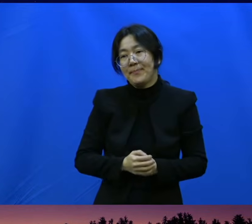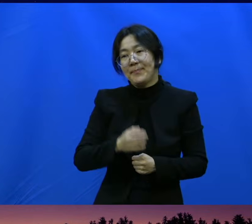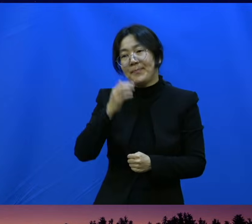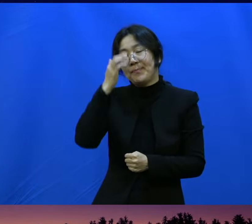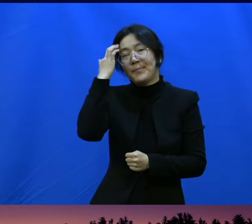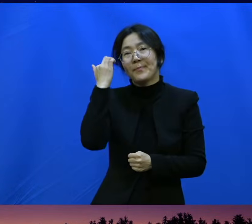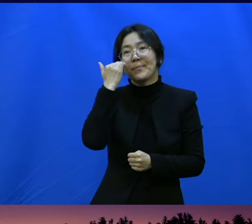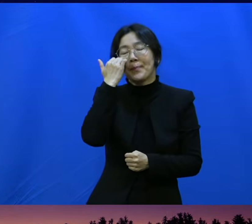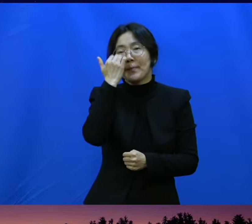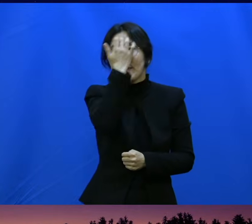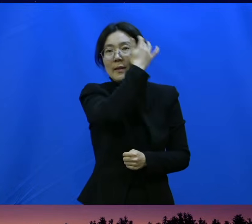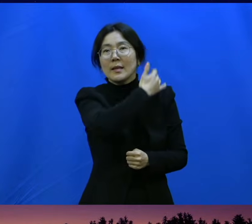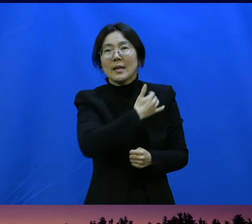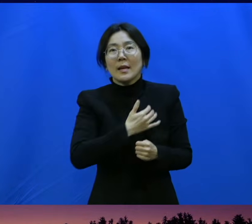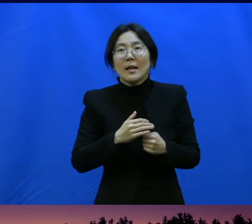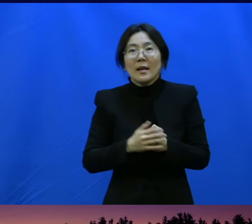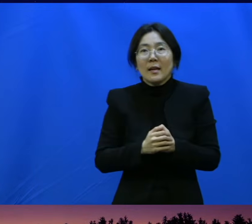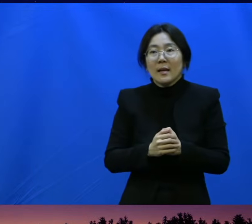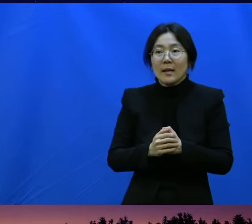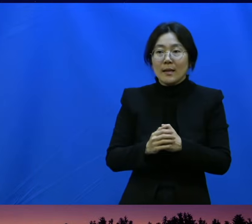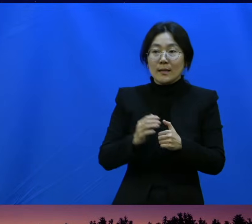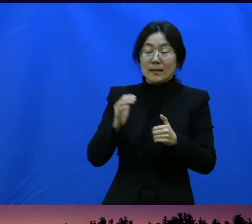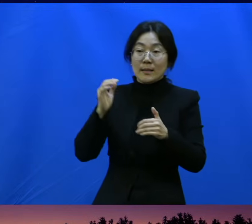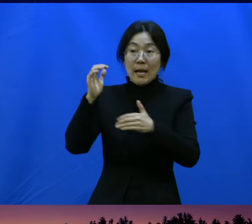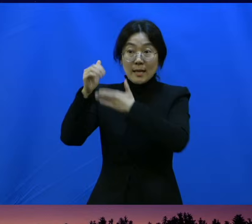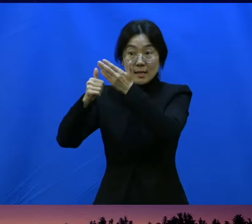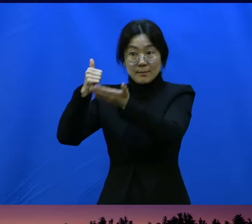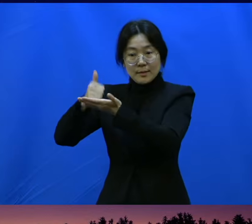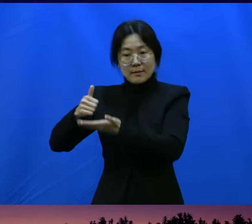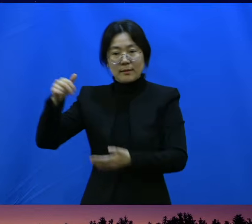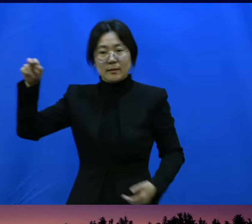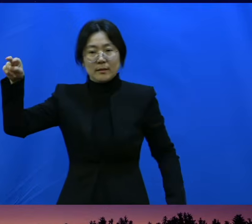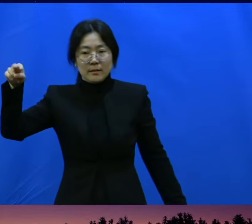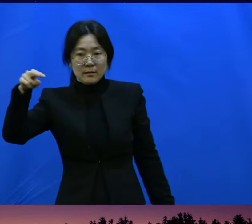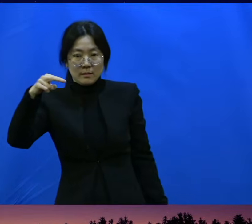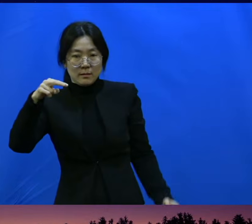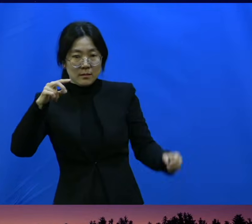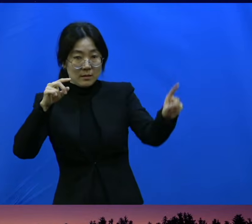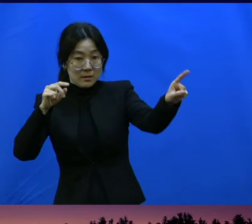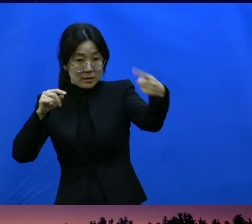자, 하나님은 다윗의 성공의 길에 제동을 거셨습니다. 그리고 멈추게 하셔요.